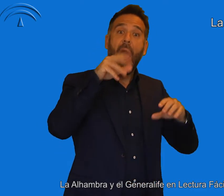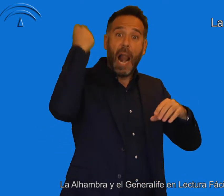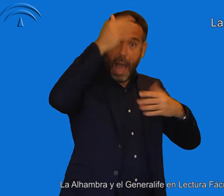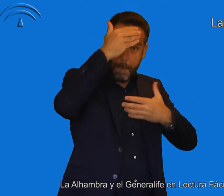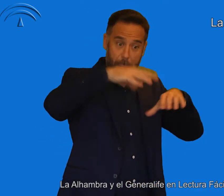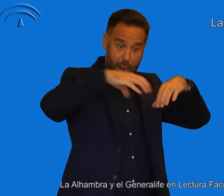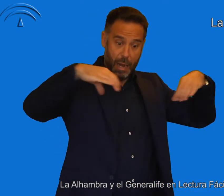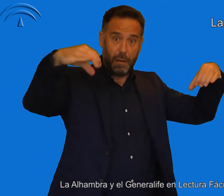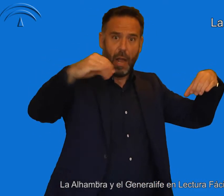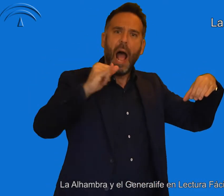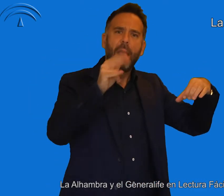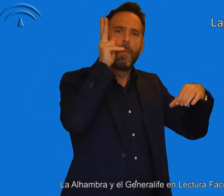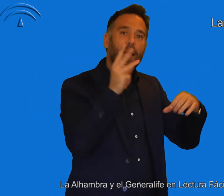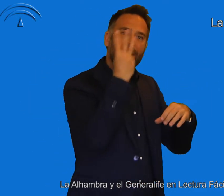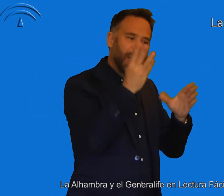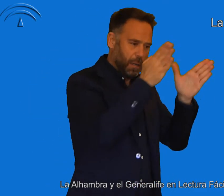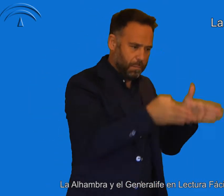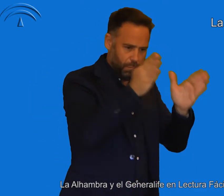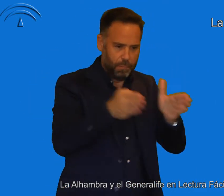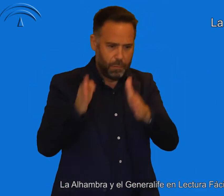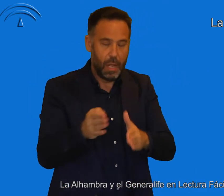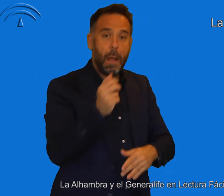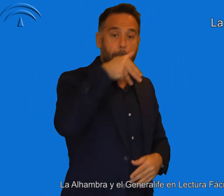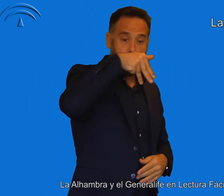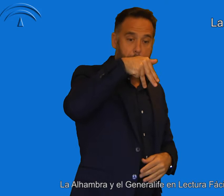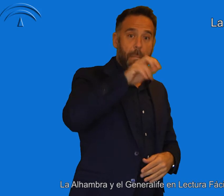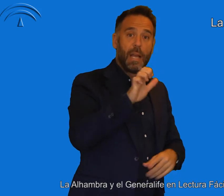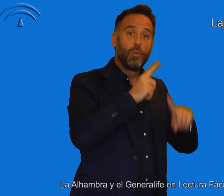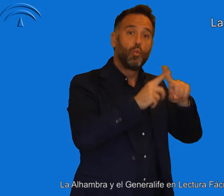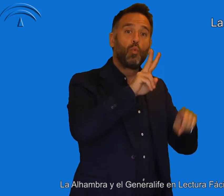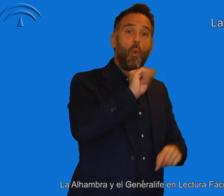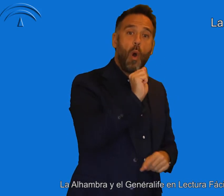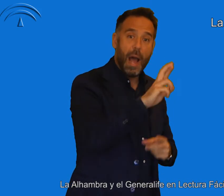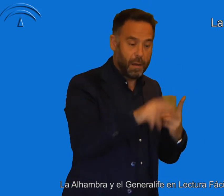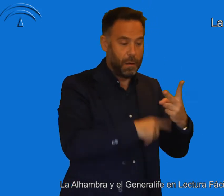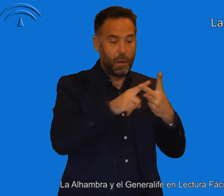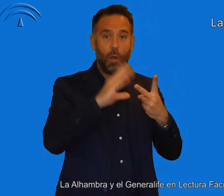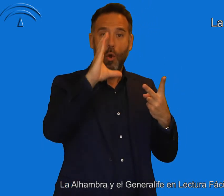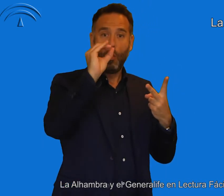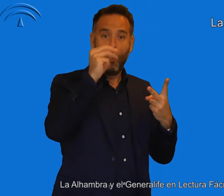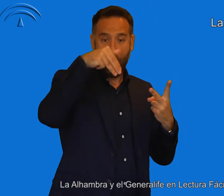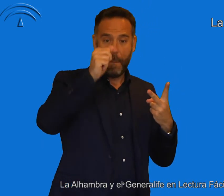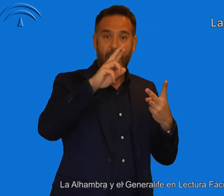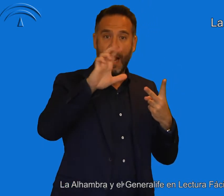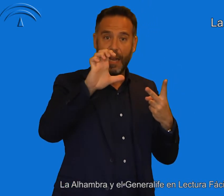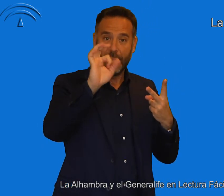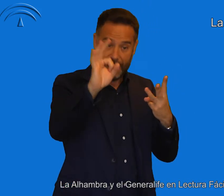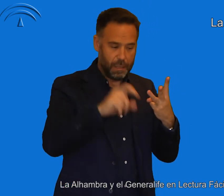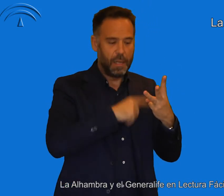En esta zona de la Alhambra hay 3 palacios adosados: el Palacio del Mexuar, el Palacio de